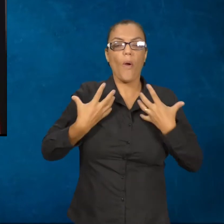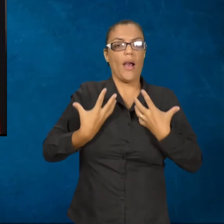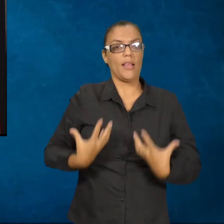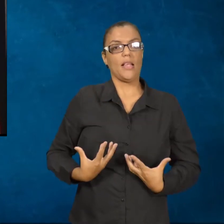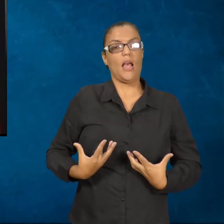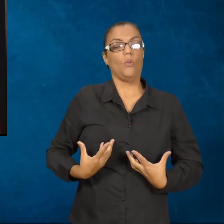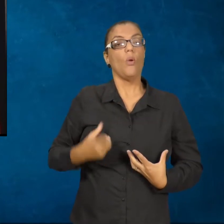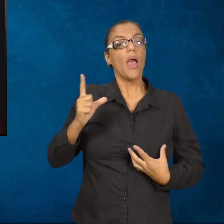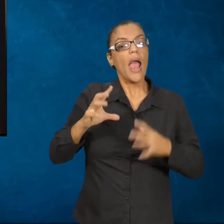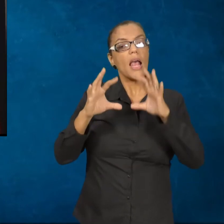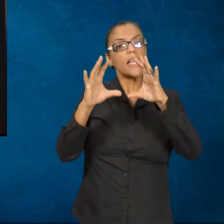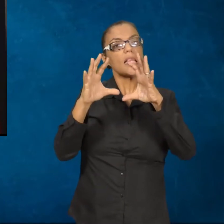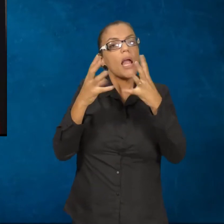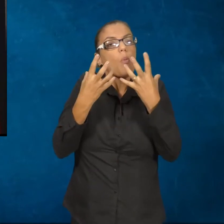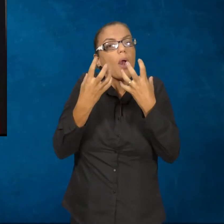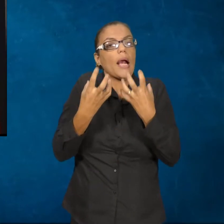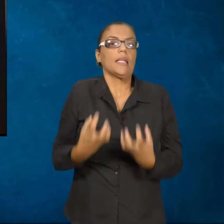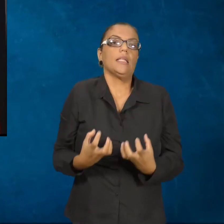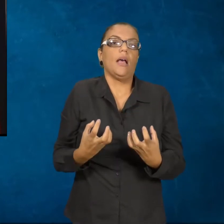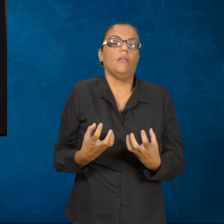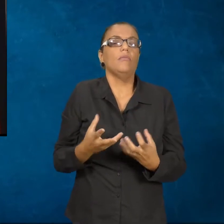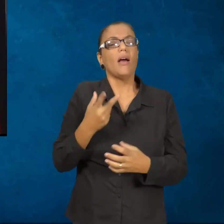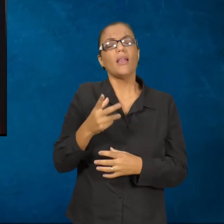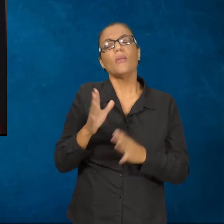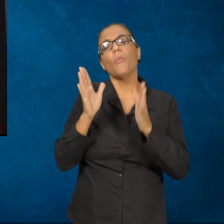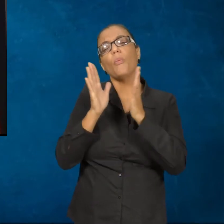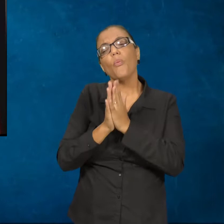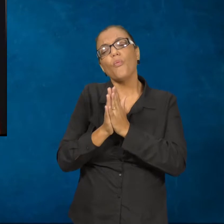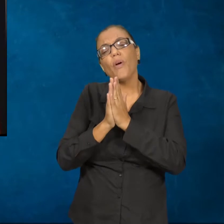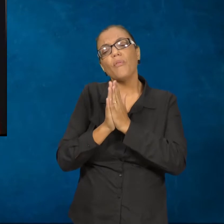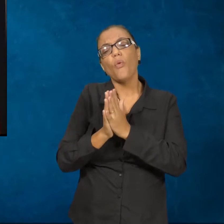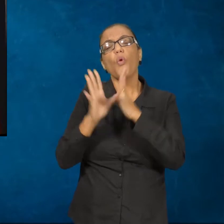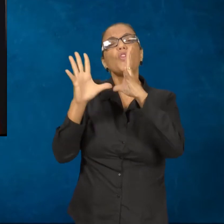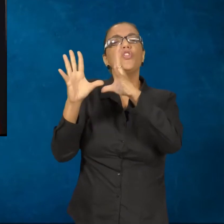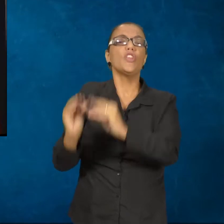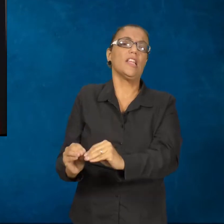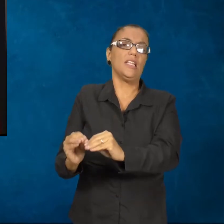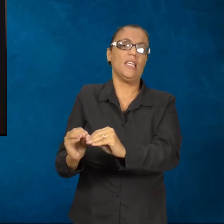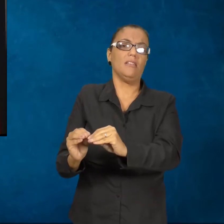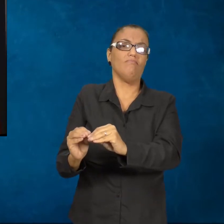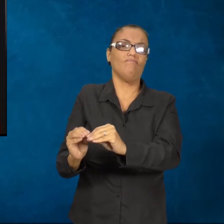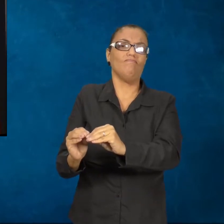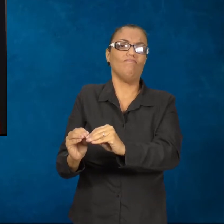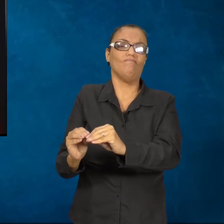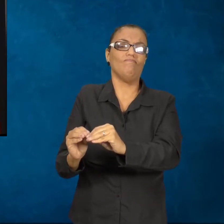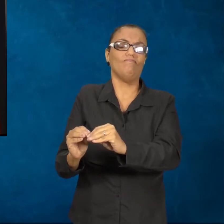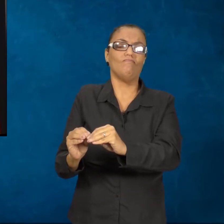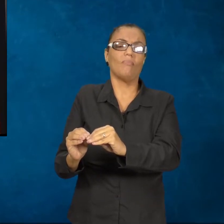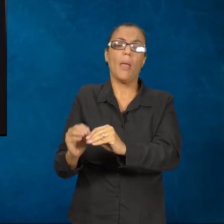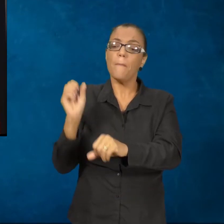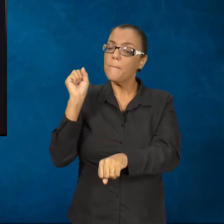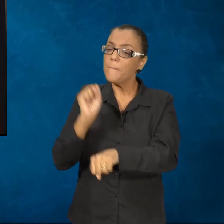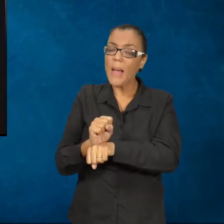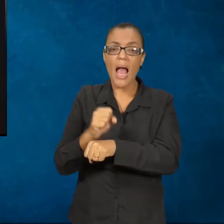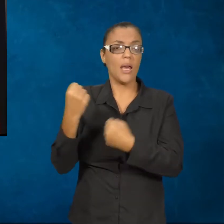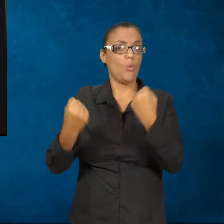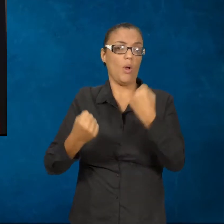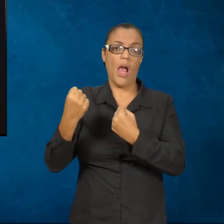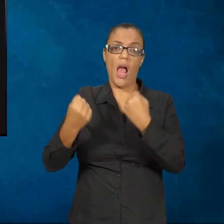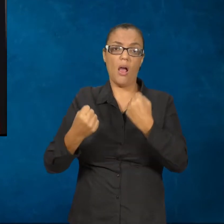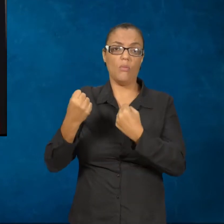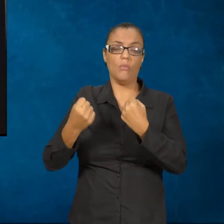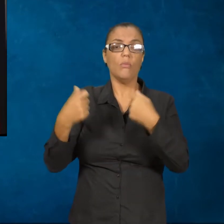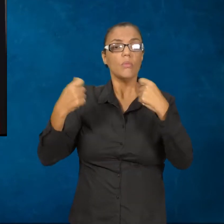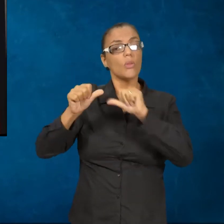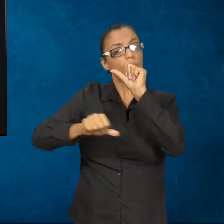cérebro saturado. É o cérebro falando, pelo amor de Deus, desliga o motor que precisa trocar as velas. Pelo amor de Deus, para o carro e